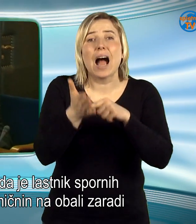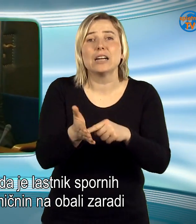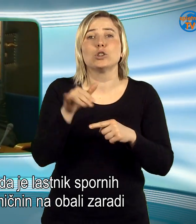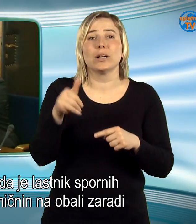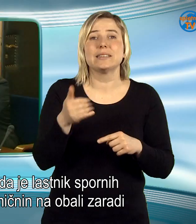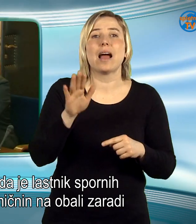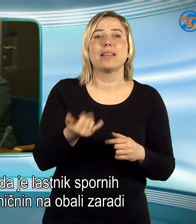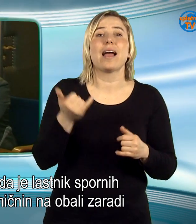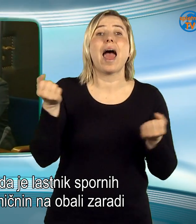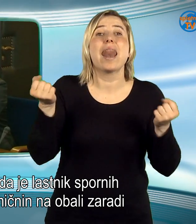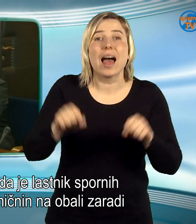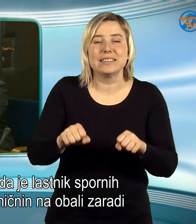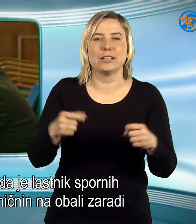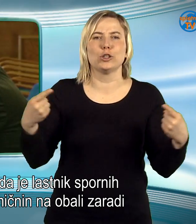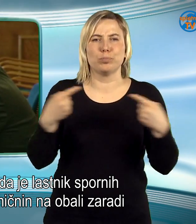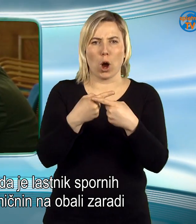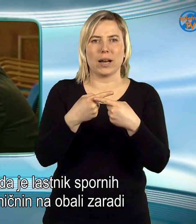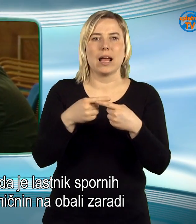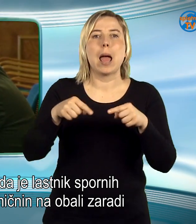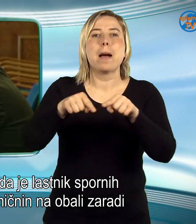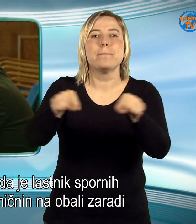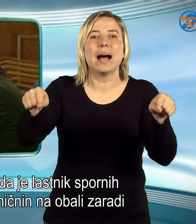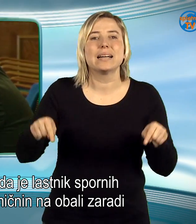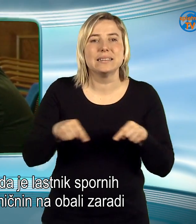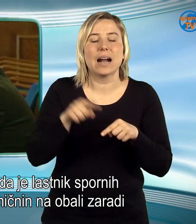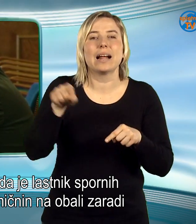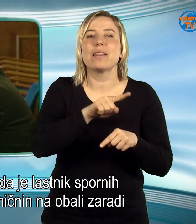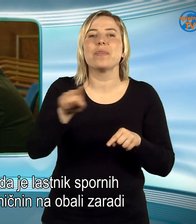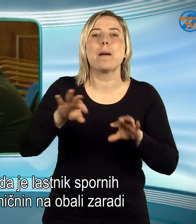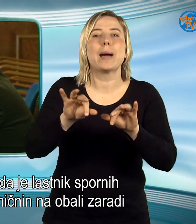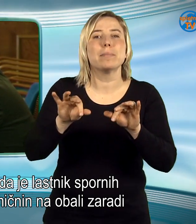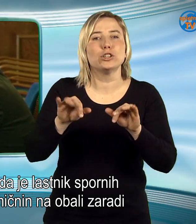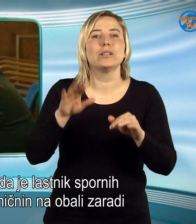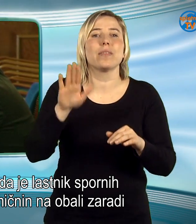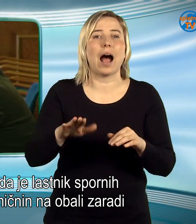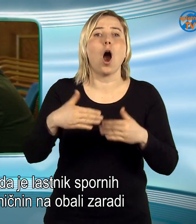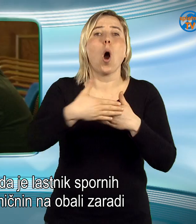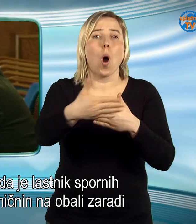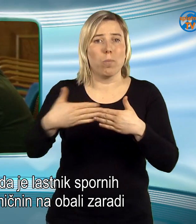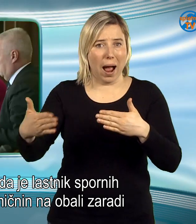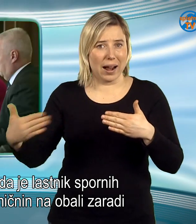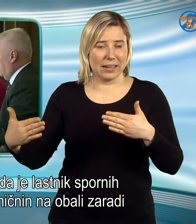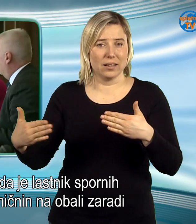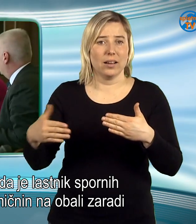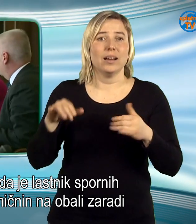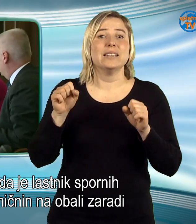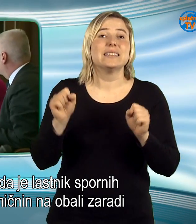Izkazalo se je, da je lastnik spornih parcel in nepremičnin na obali, zaradi česar je že po nekajdnevnem pritisku